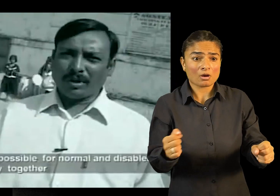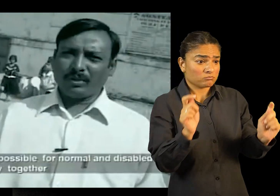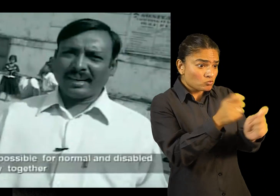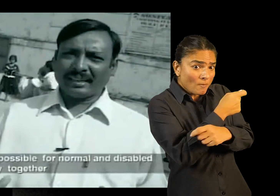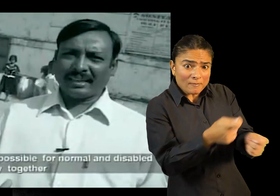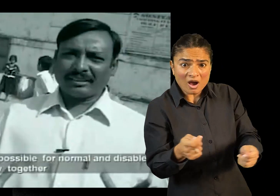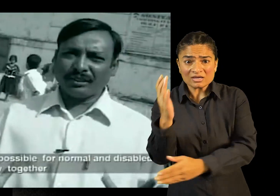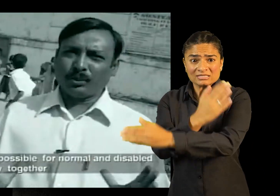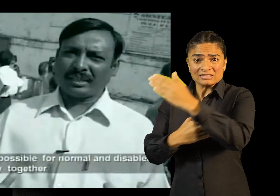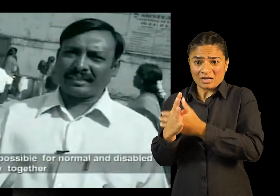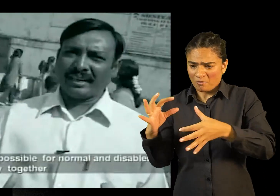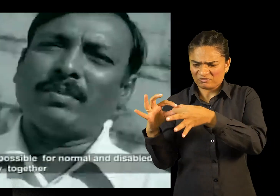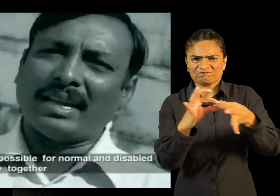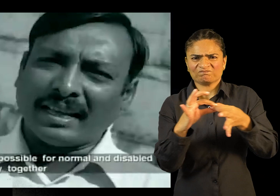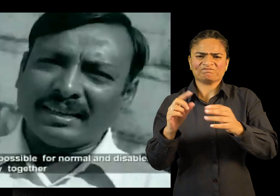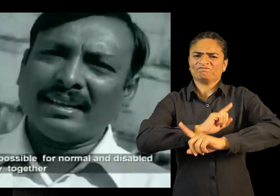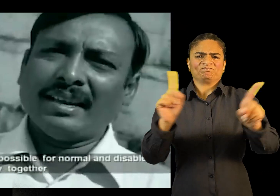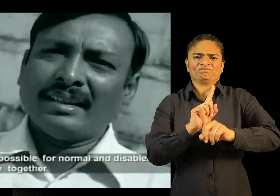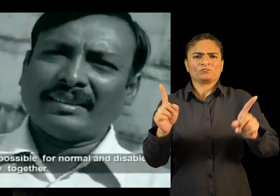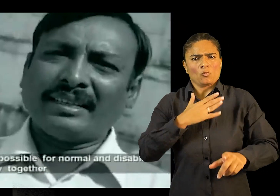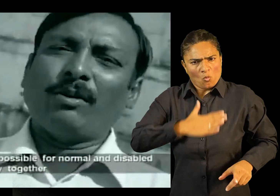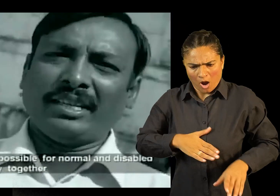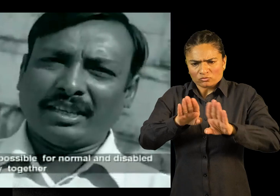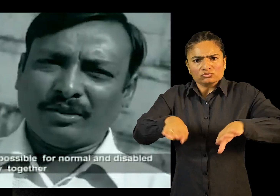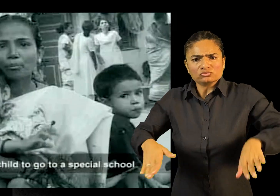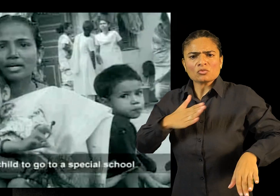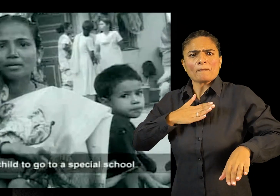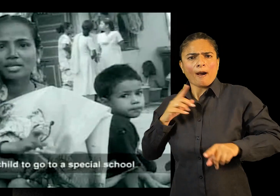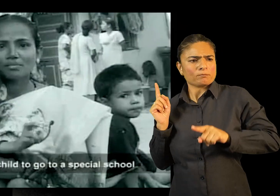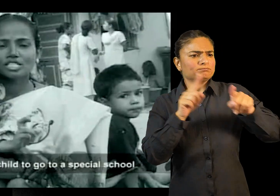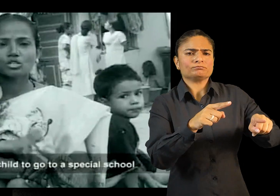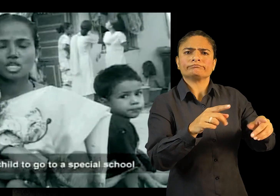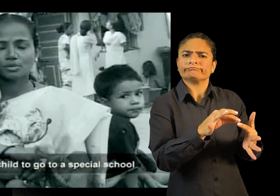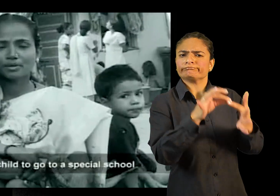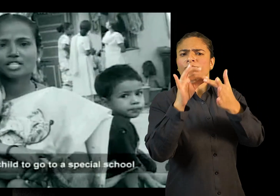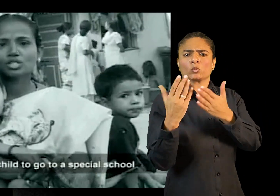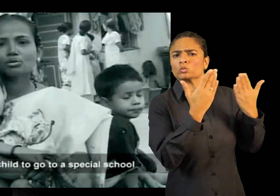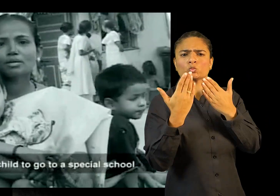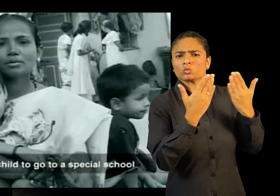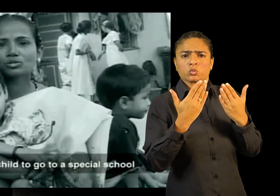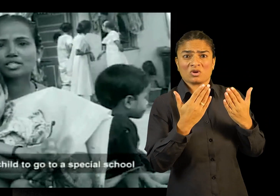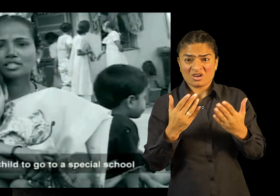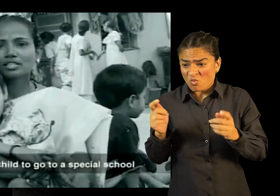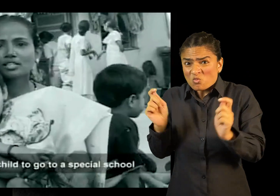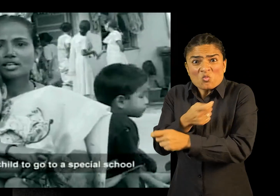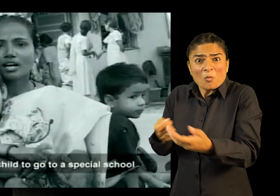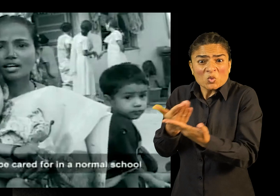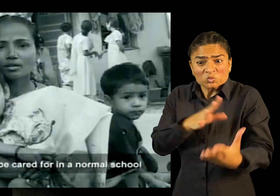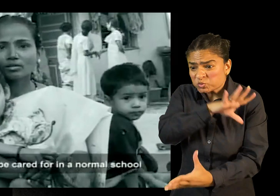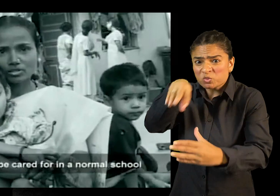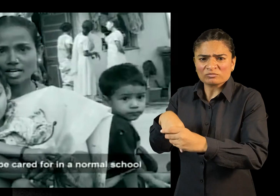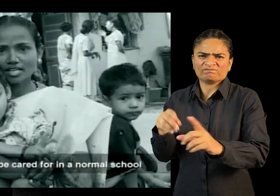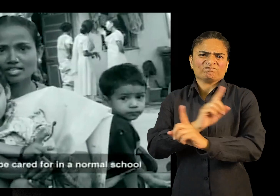नॉर्मल मुला एकत्र कैसे शिकू सकता है? माला तरी शक्य वाटत नहीं। मैं मेरा बच्चा को स्पेशल स्कूल में भेजूंगी।